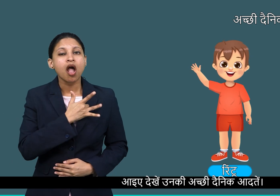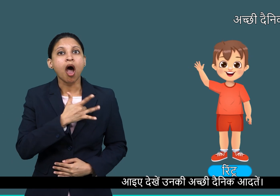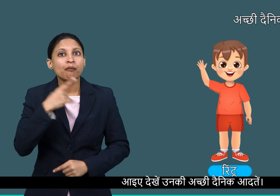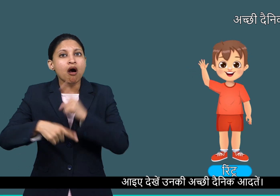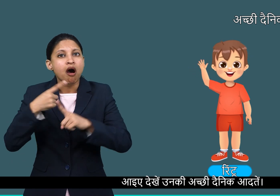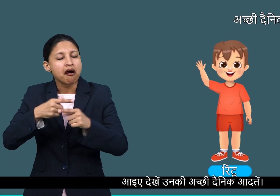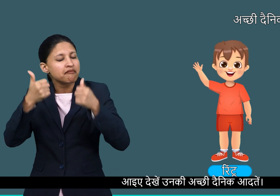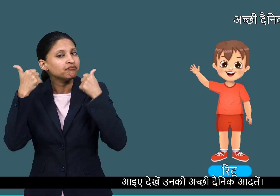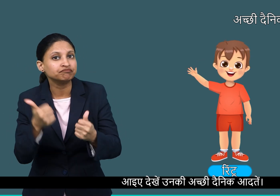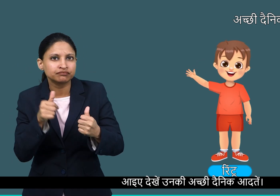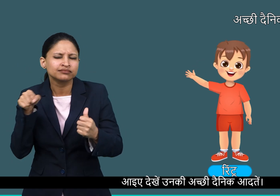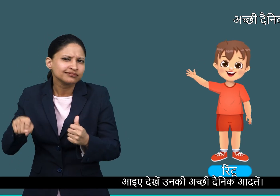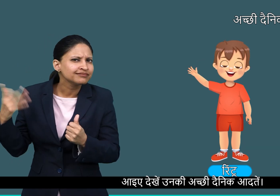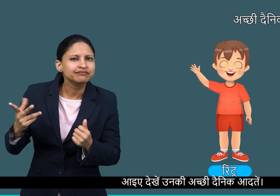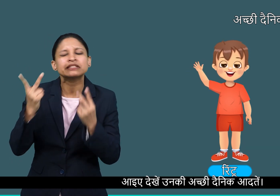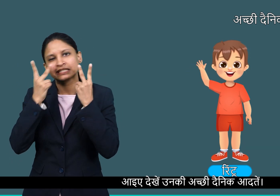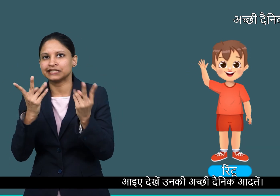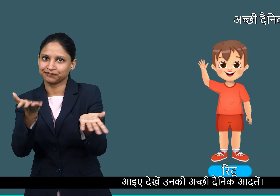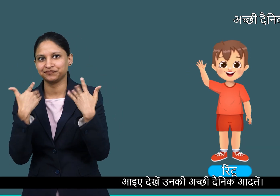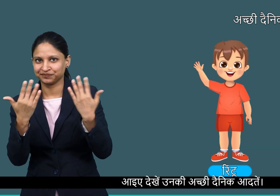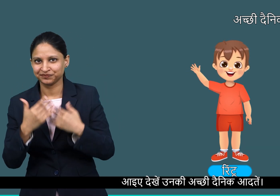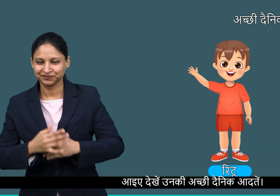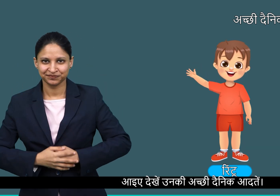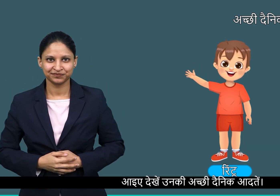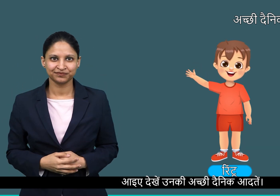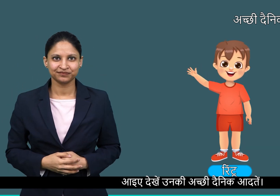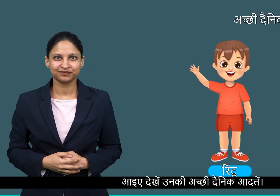आइए देखें उनकी अच्छी दैनिक आदतें।